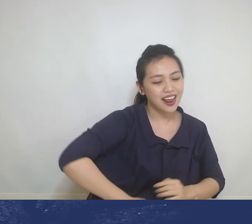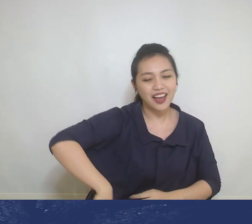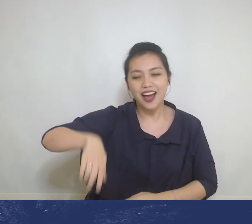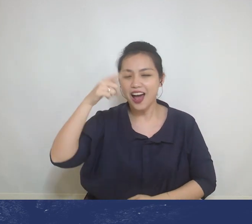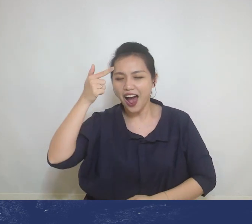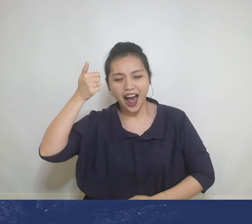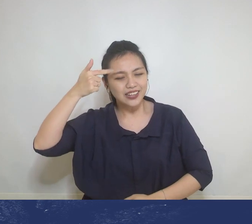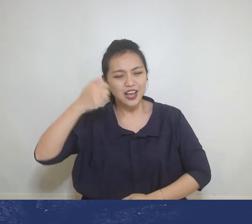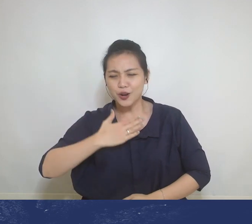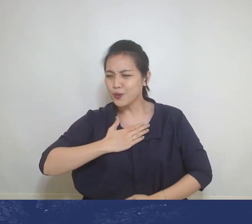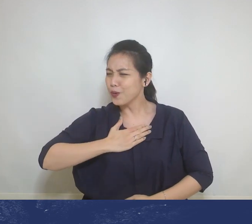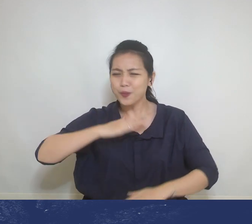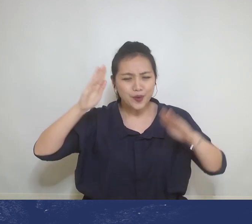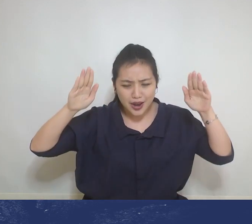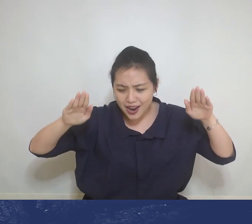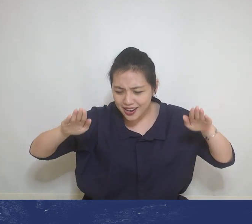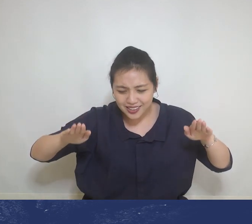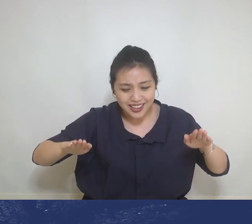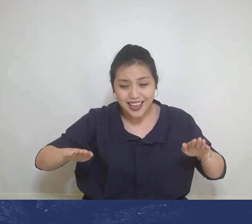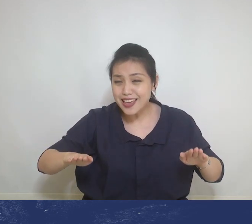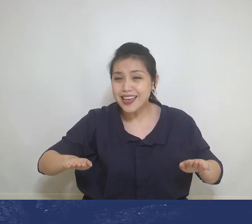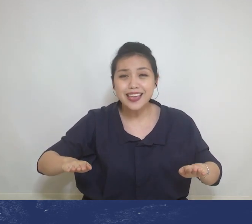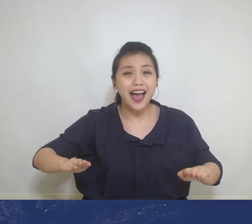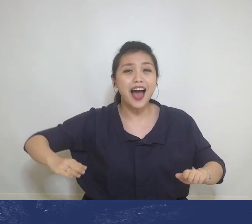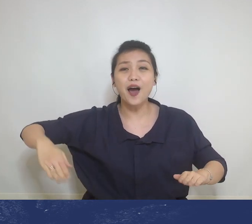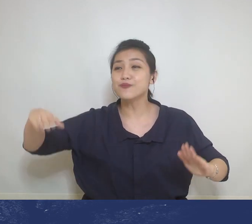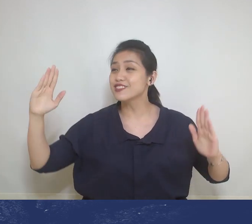Sekali lagi katakan, ajarku. Oh, ajarku